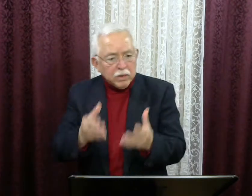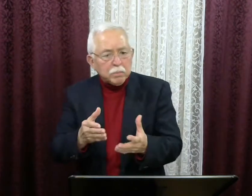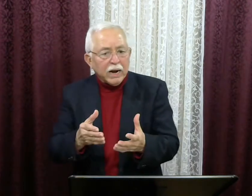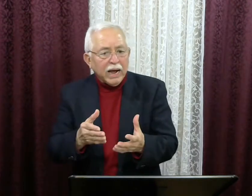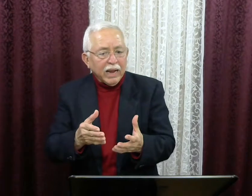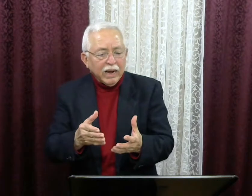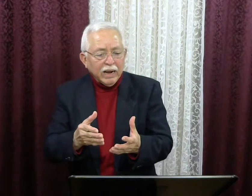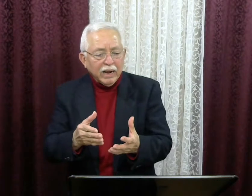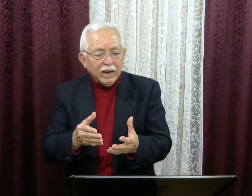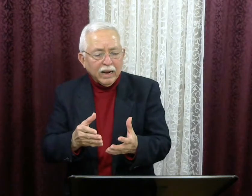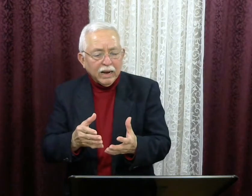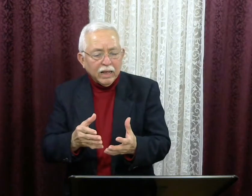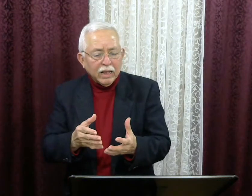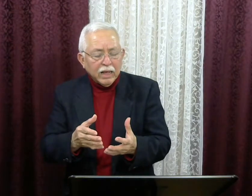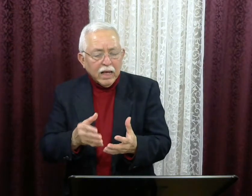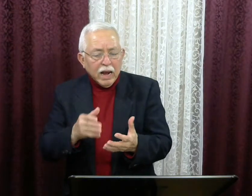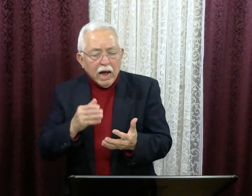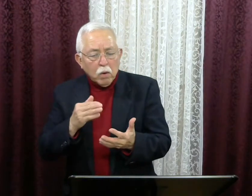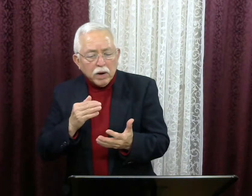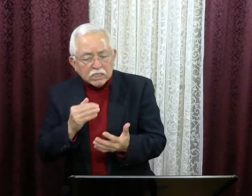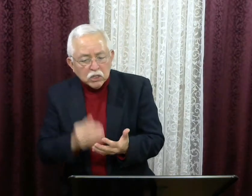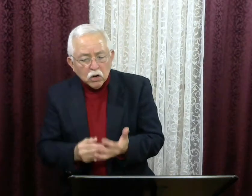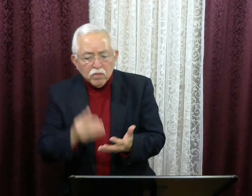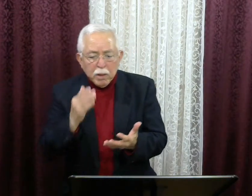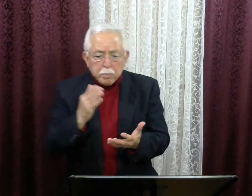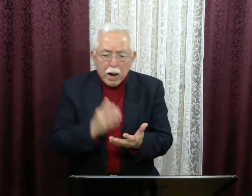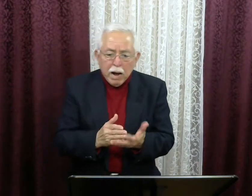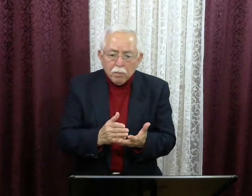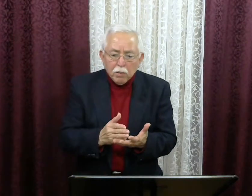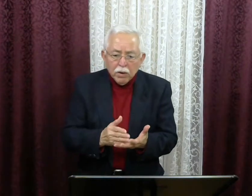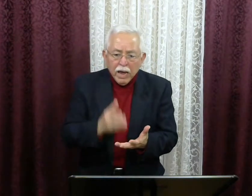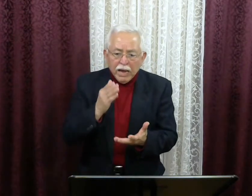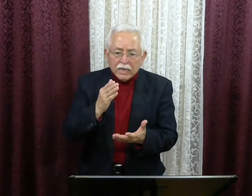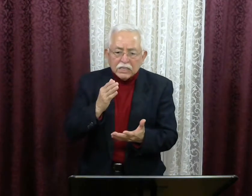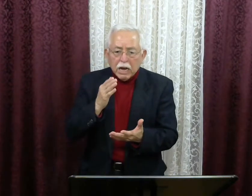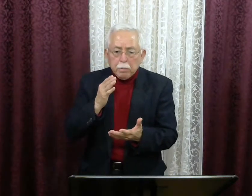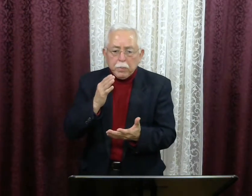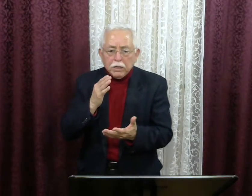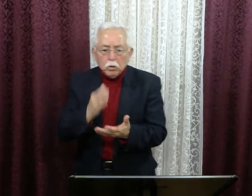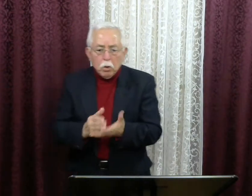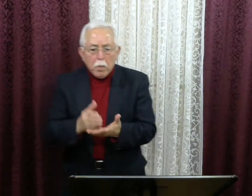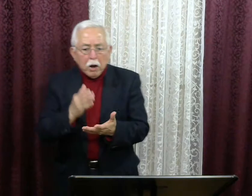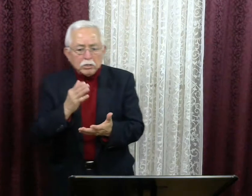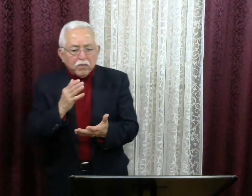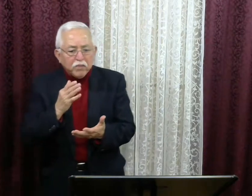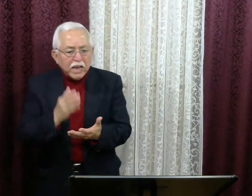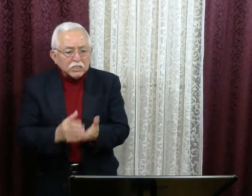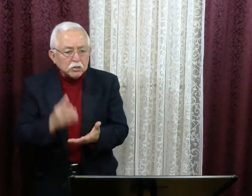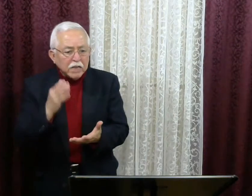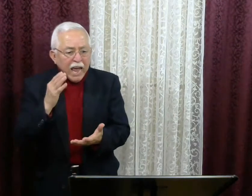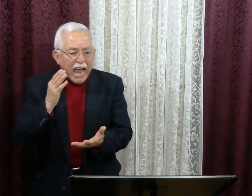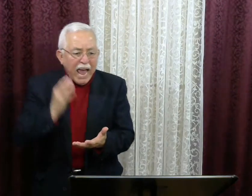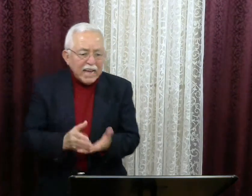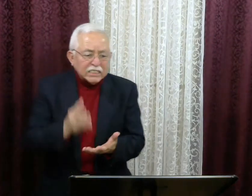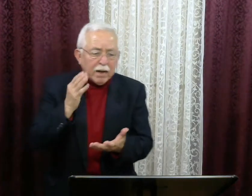para Él. La oración de Pablo en este capítulo para los Efesios es